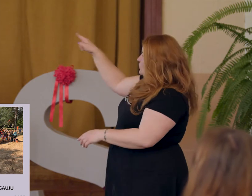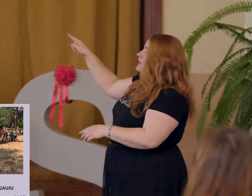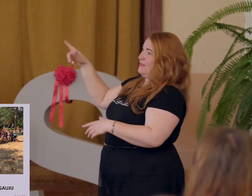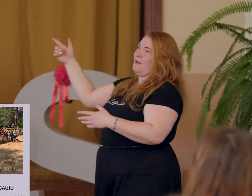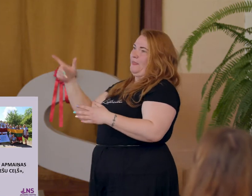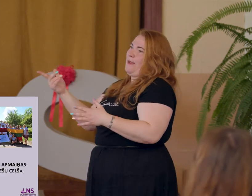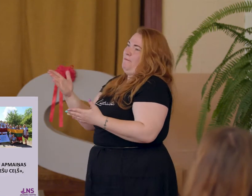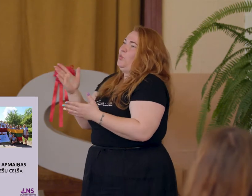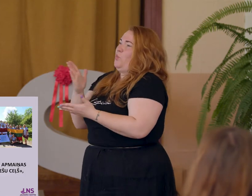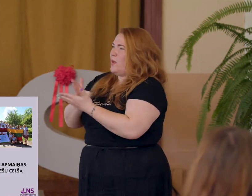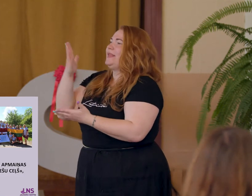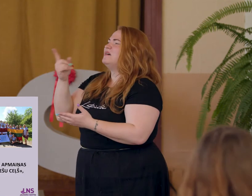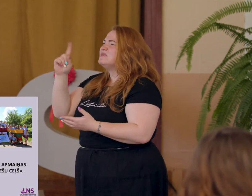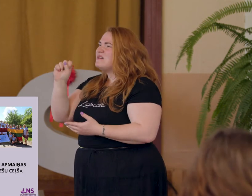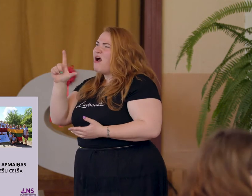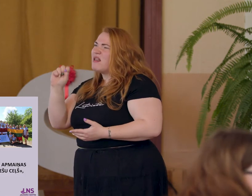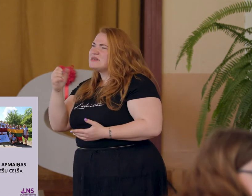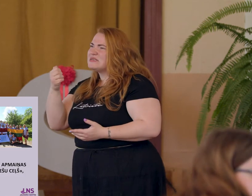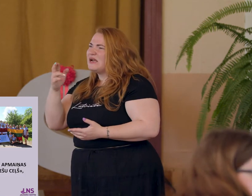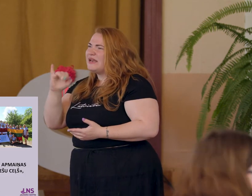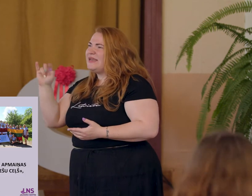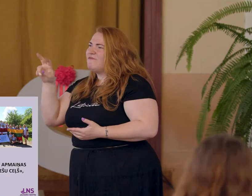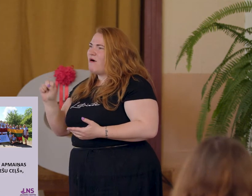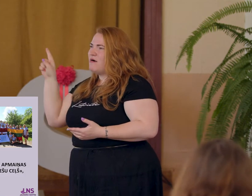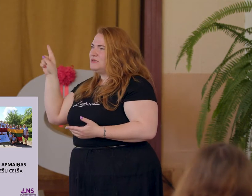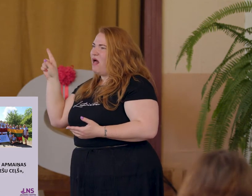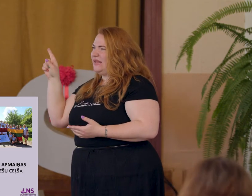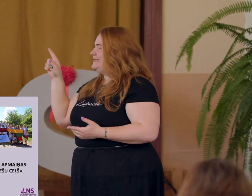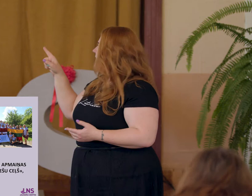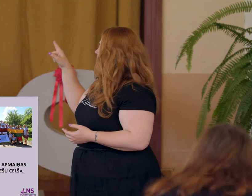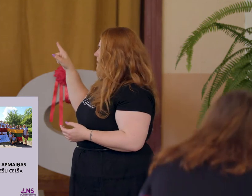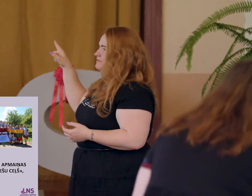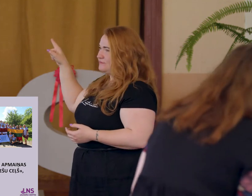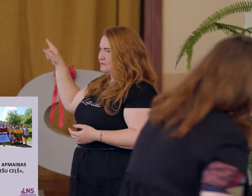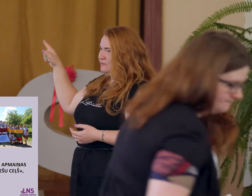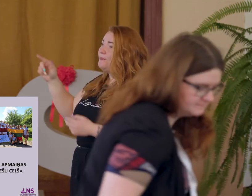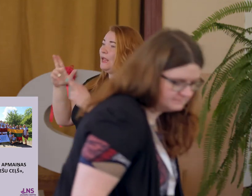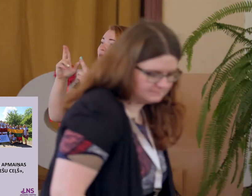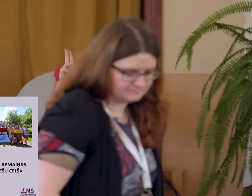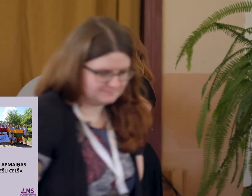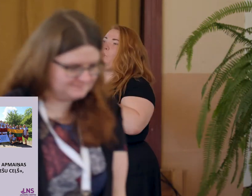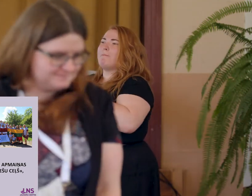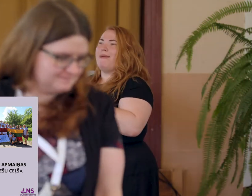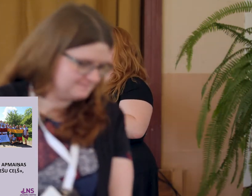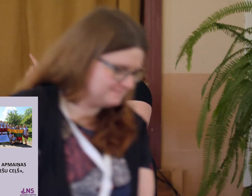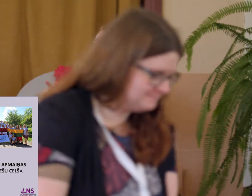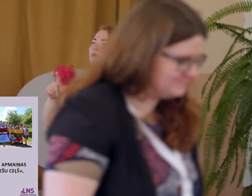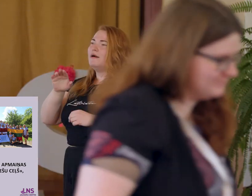Nu, arī piedalījāmies, jā, notika, Latvijas jaunieši Saleckrīvā notika, jā,